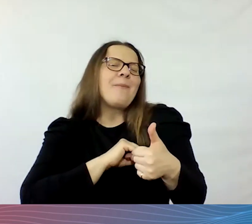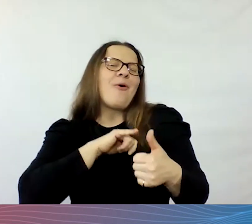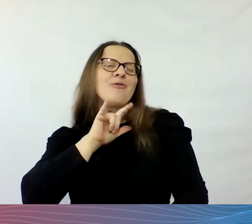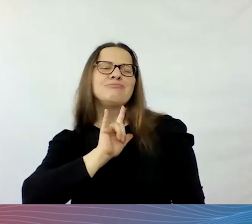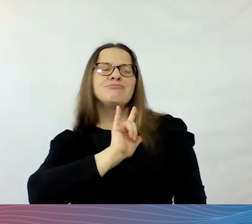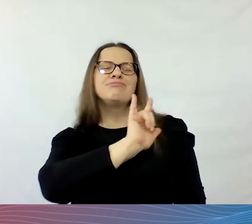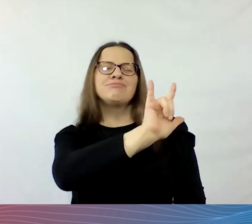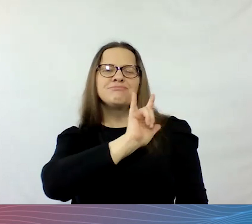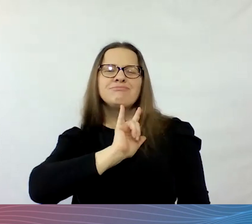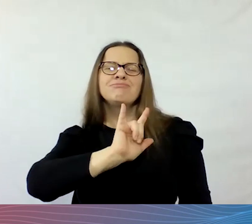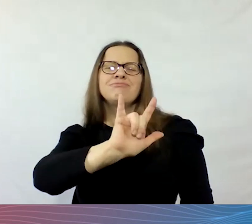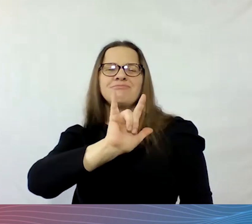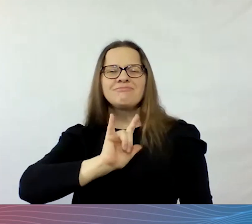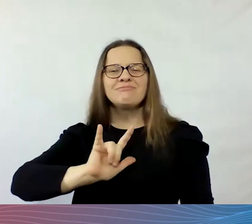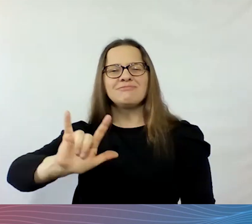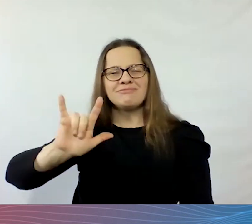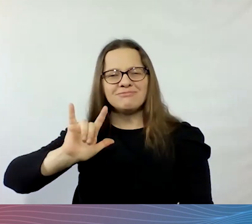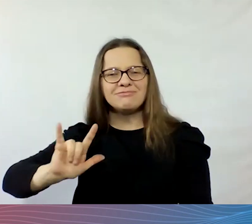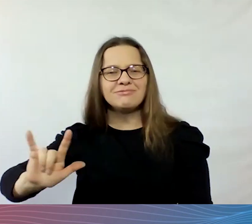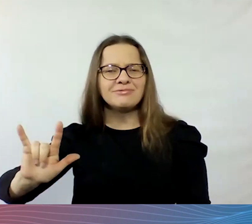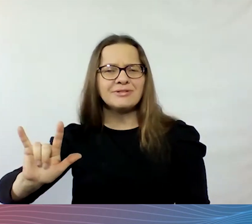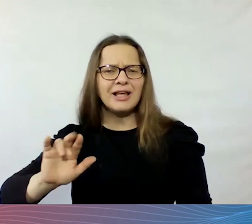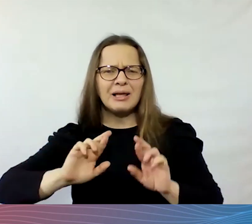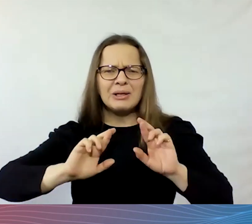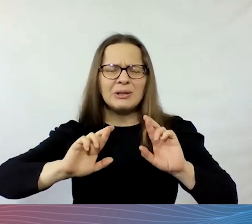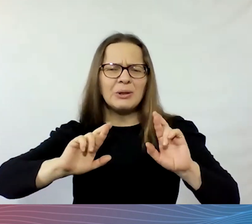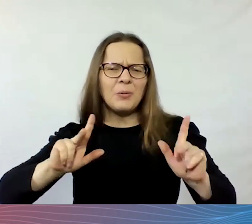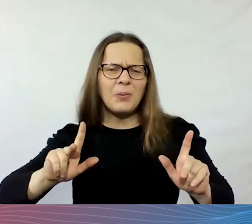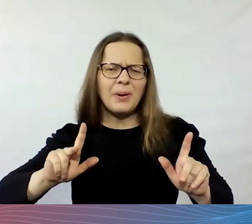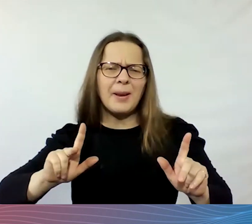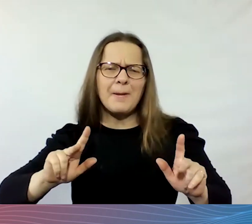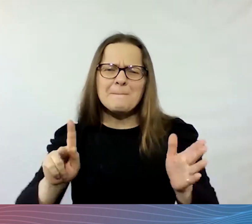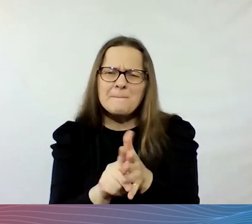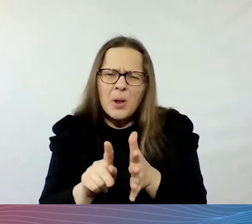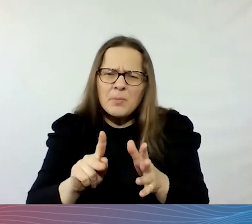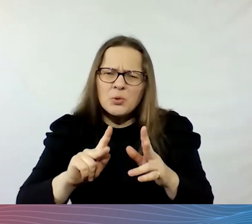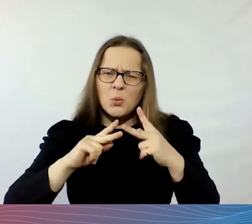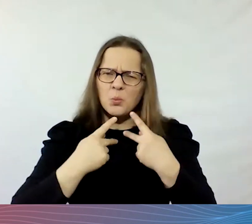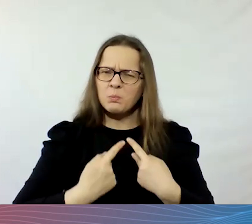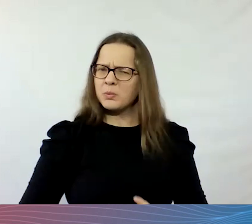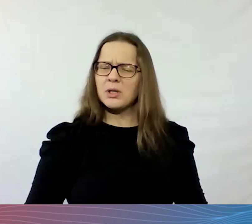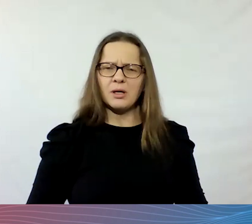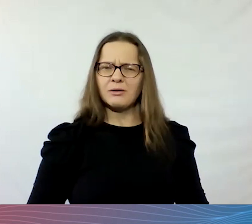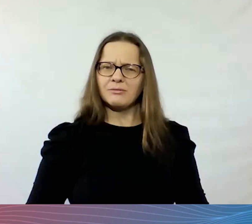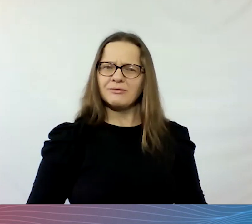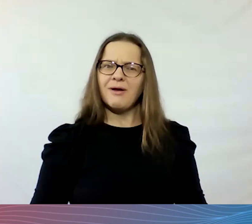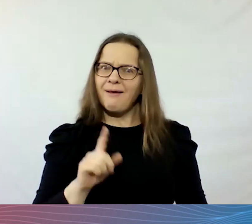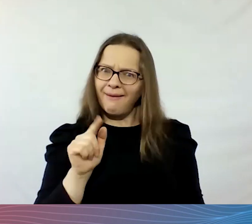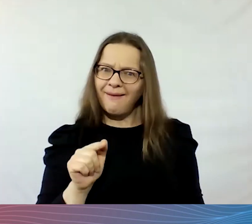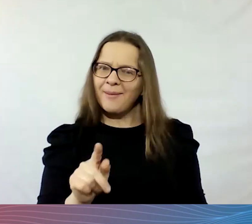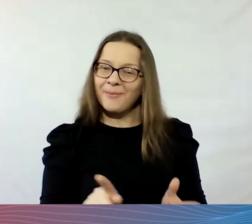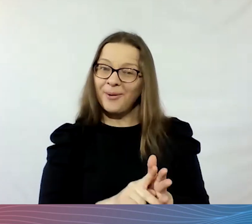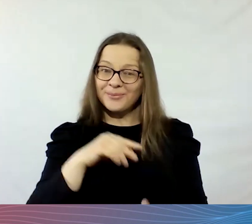outros. Mas não é autoajuda. Isso é coisa do Espírito, né? Coisa do Espírito.